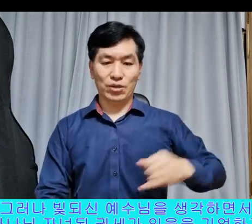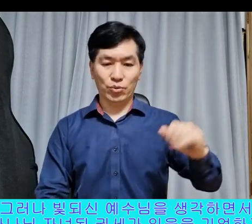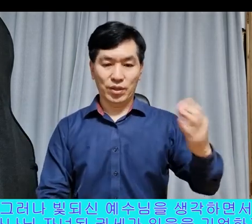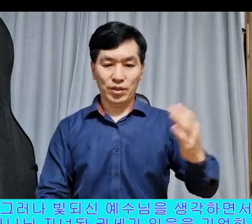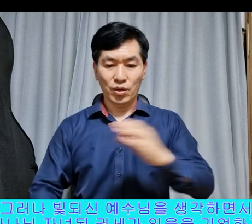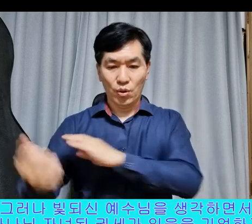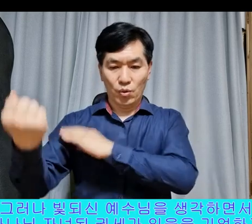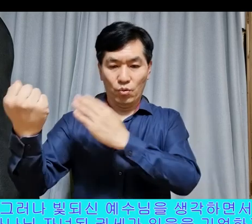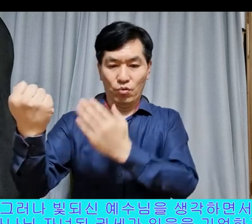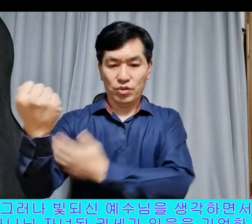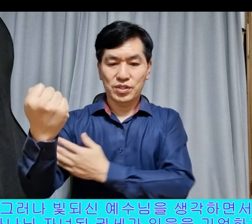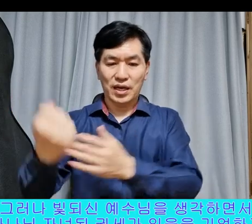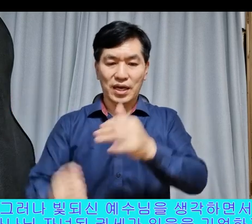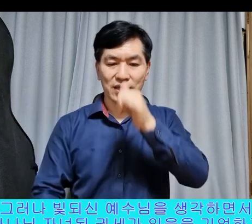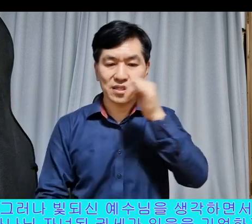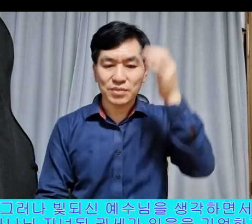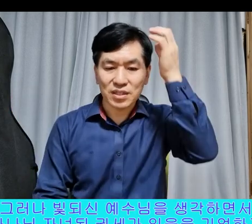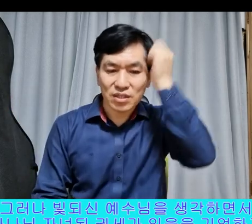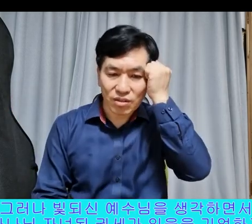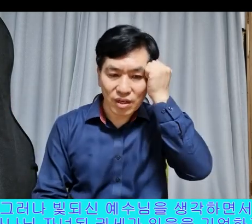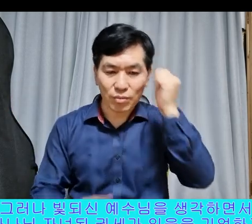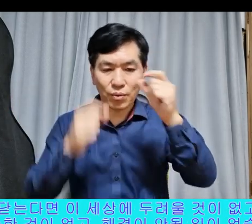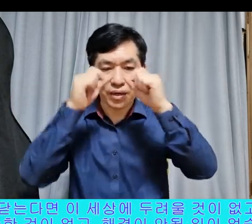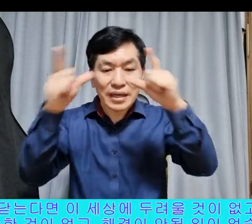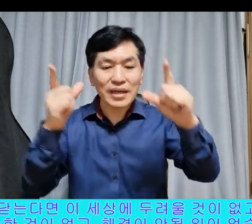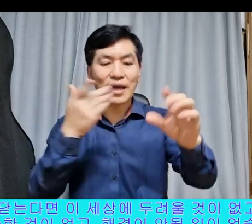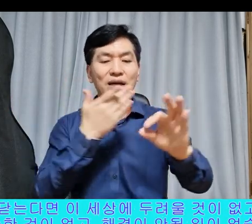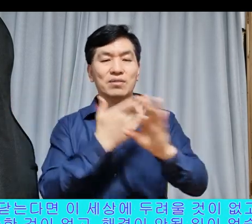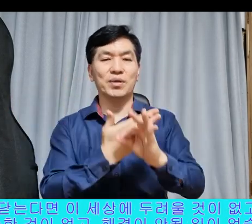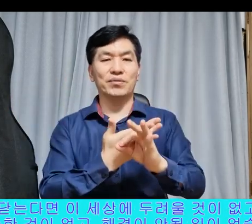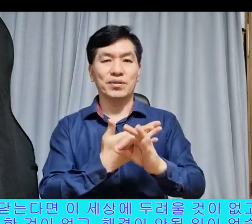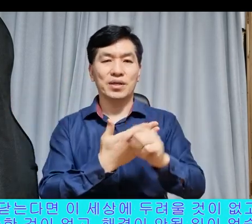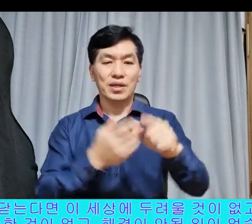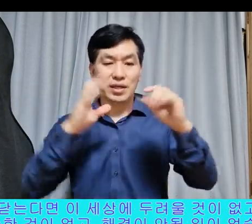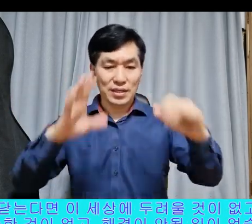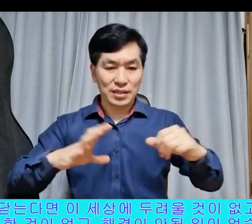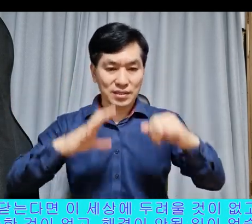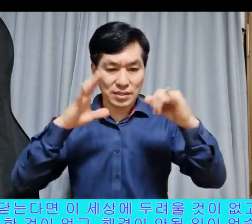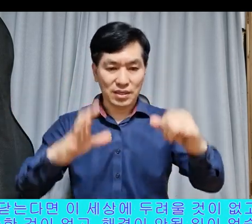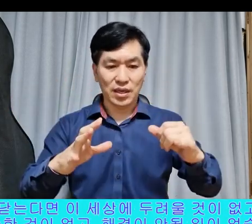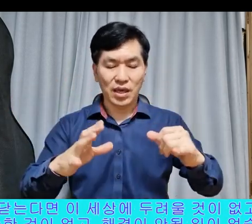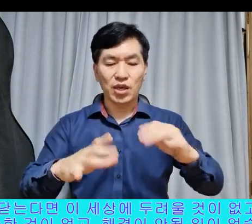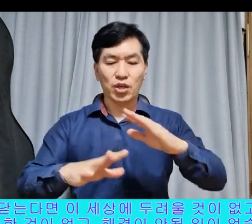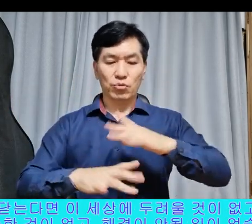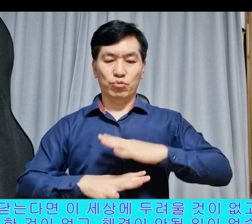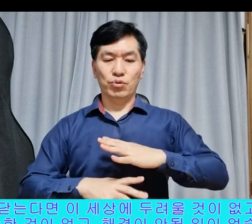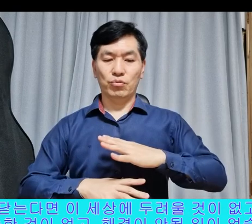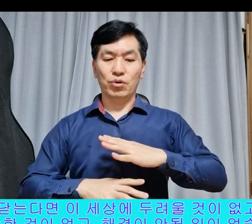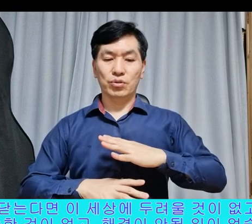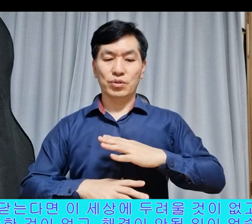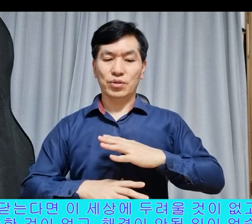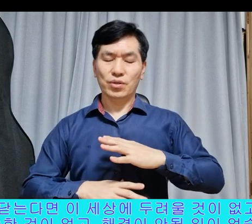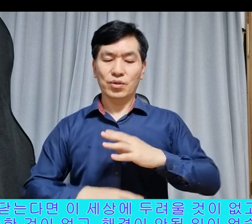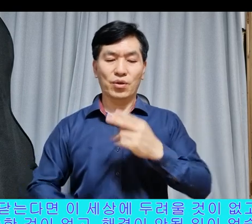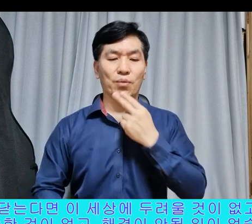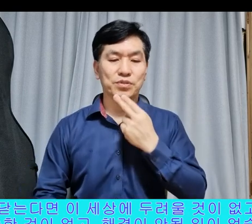자녀된 권세가 있음을 기억하고 깨달으면 이 세상에 두려울 것